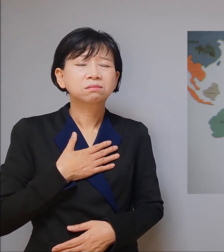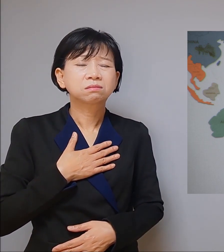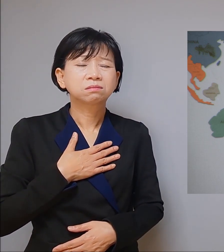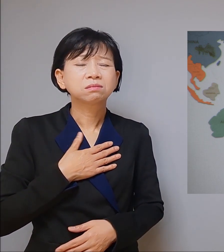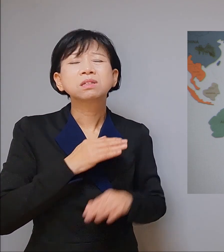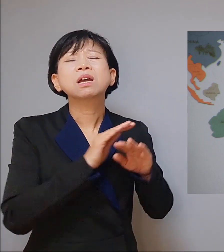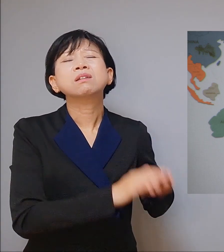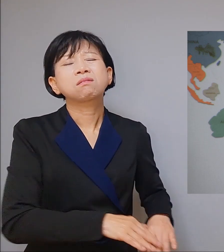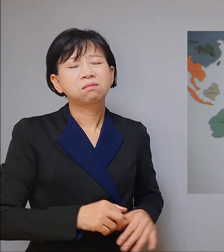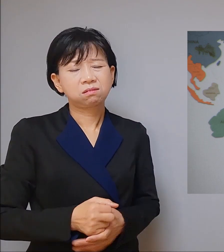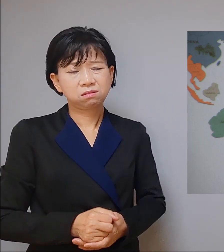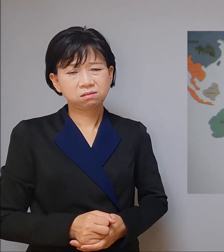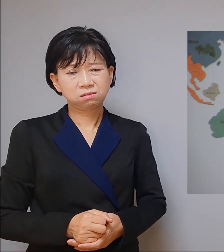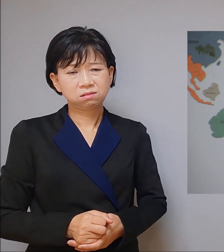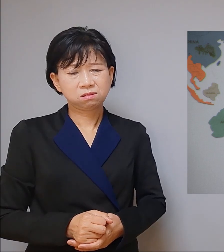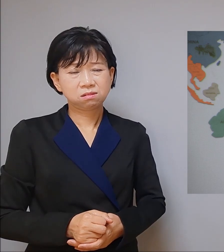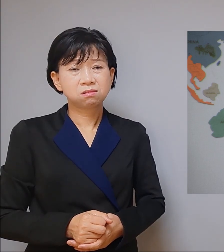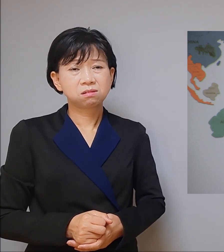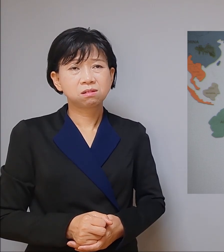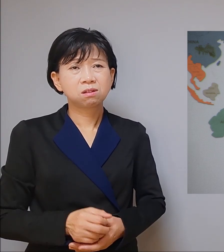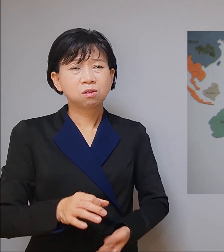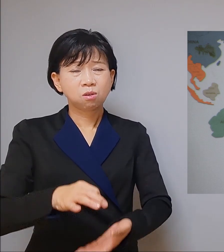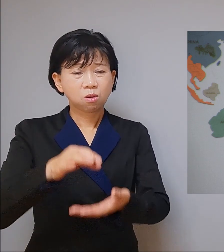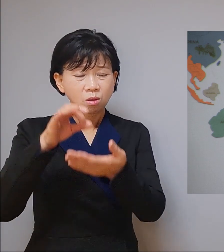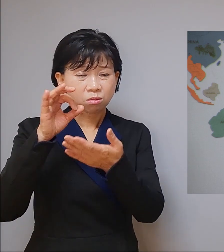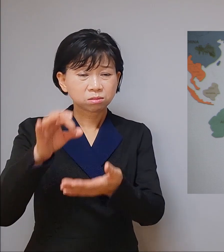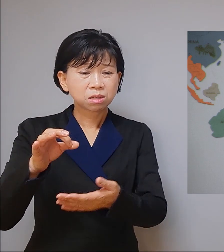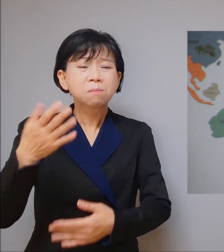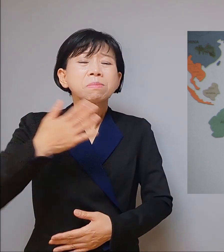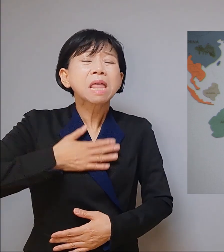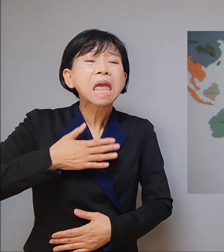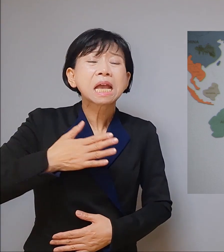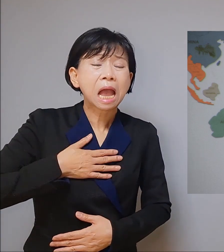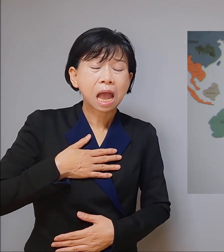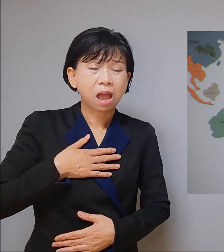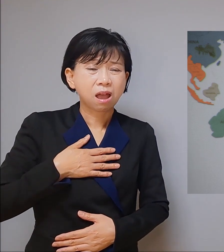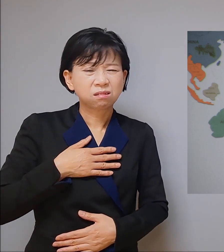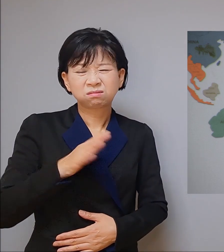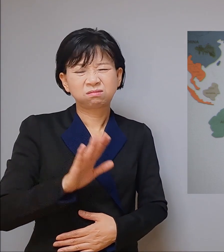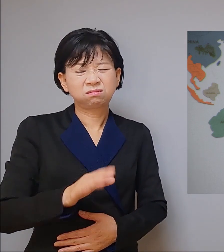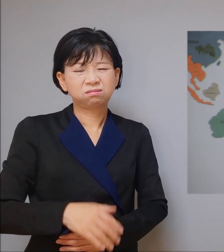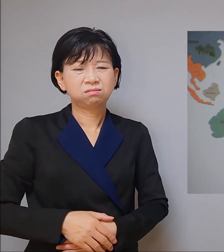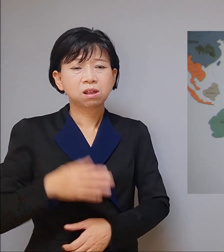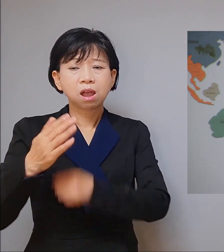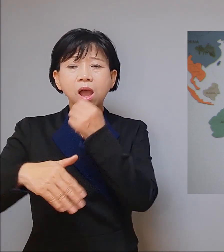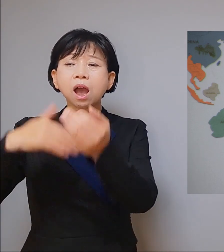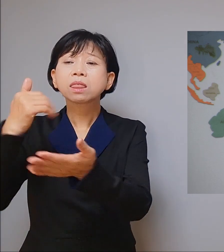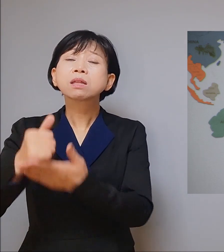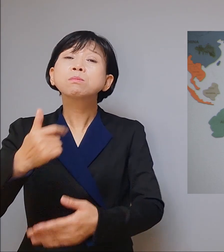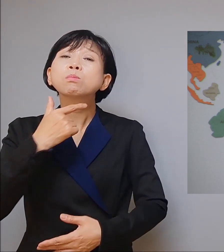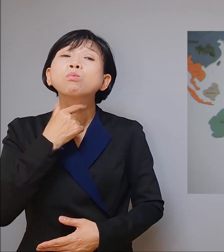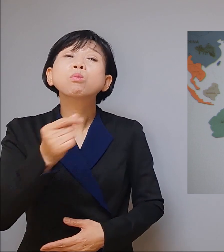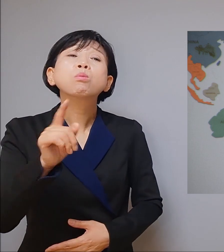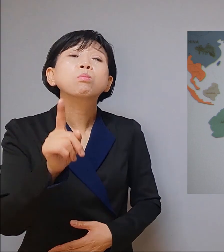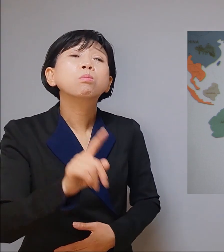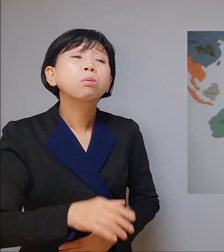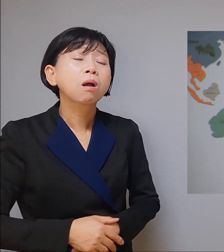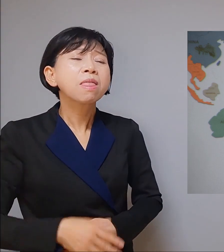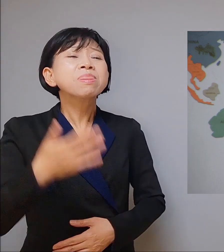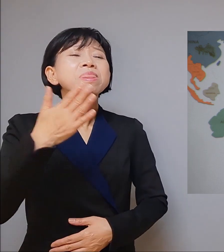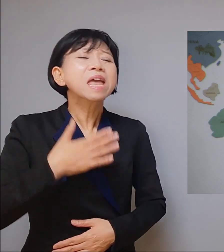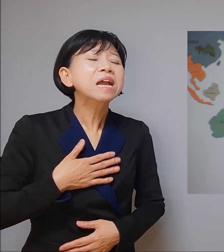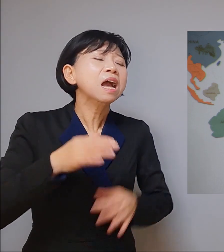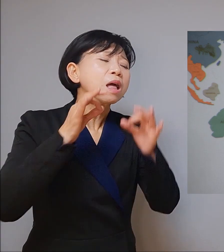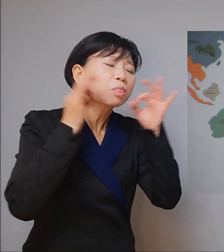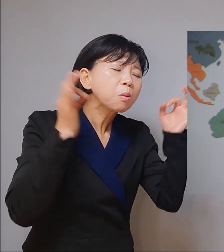교회 오지 말고 봉사도 하지 마시고 헌금도 하지 마시라는 게 아니겠죠. 하나님이 우리에게 원하시는 것을 하려고